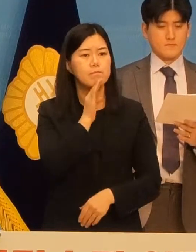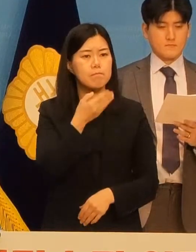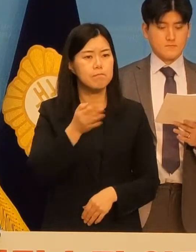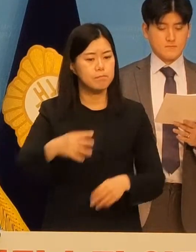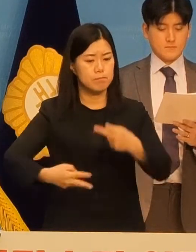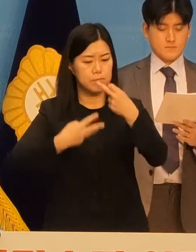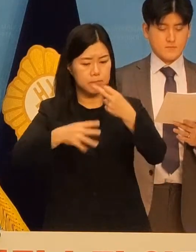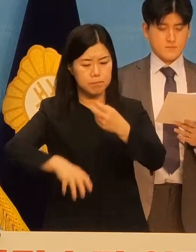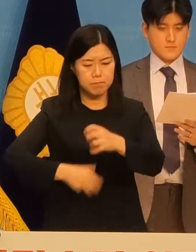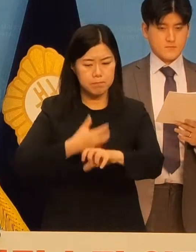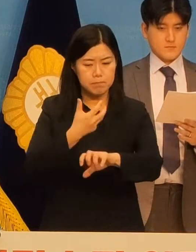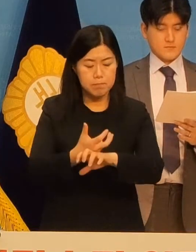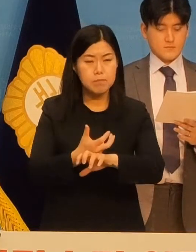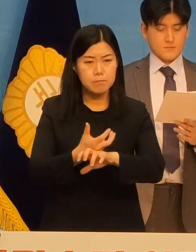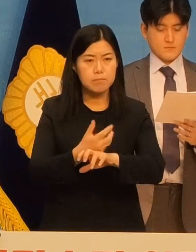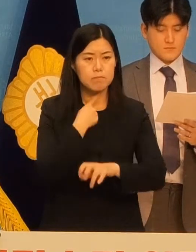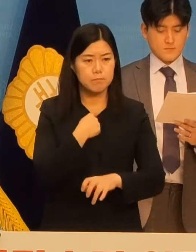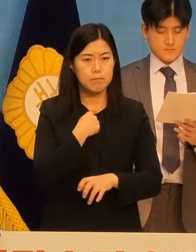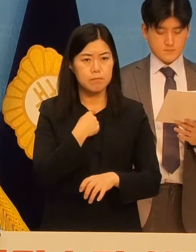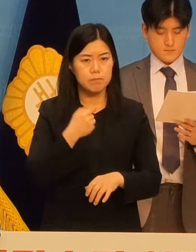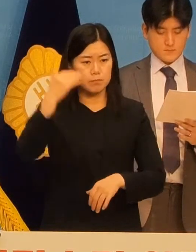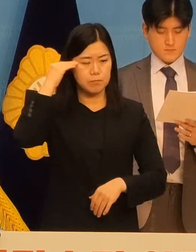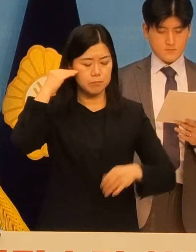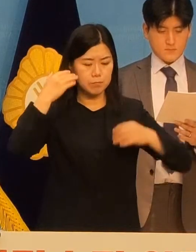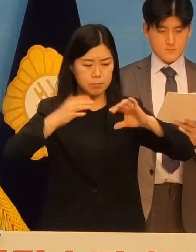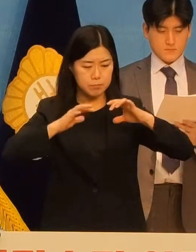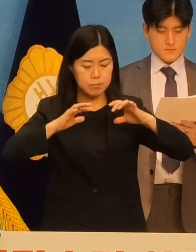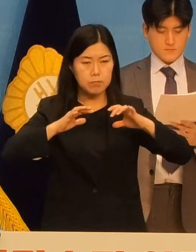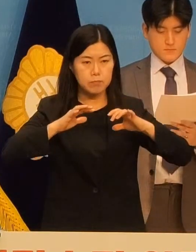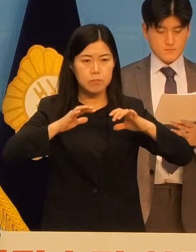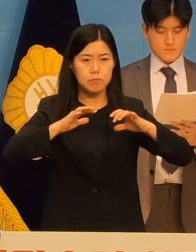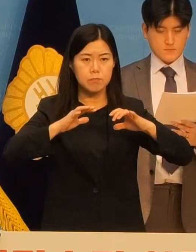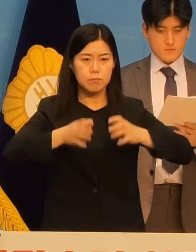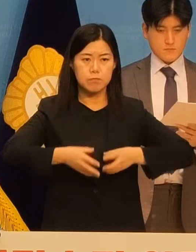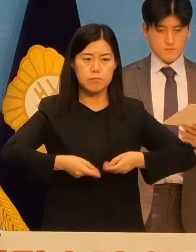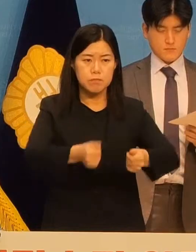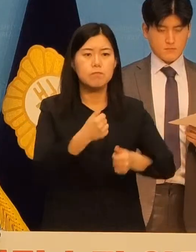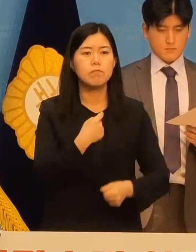내란을 일으켜 대한민국 민주주의와 헌정질서를